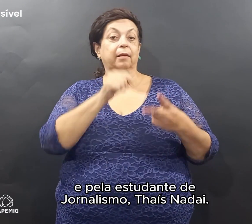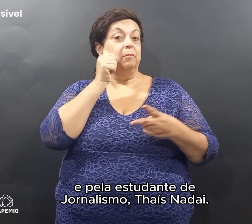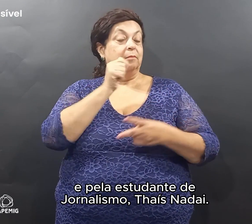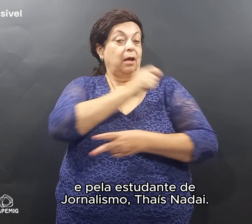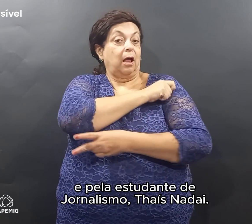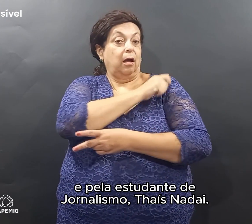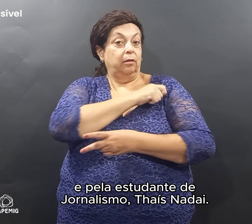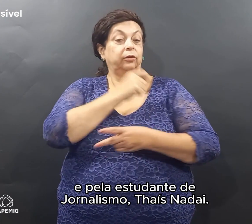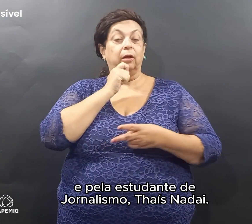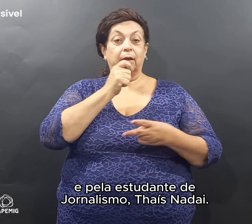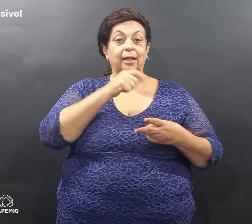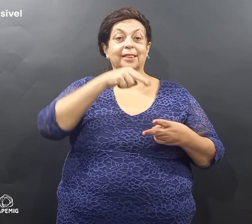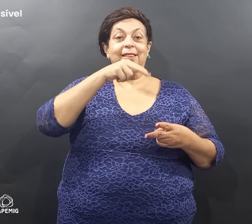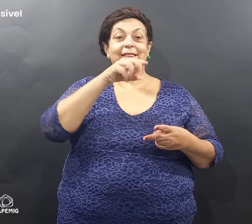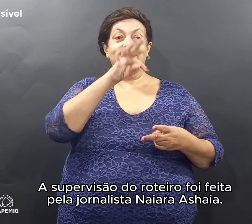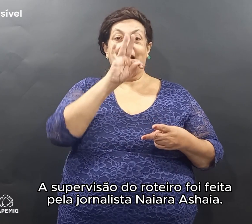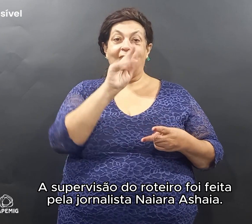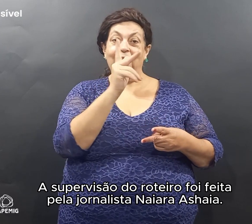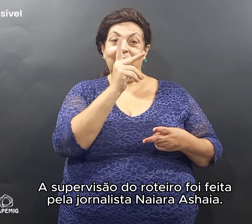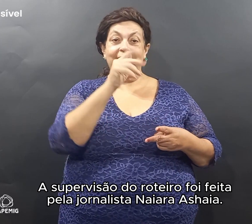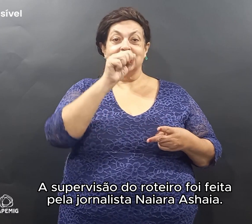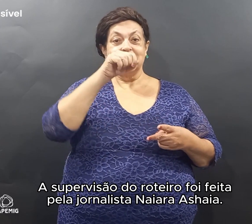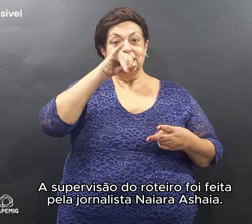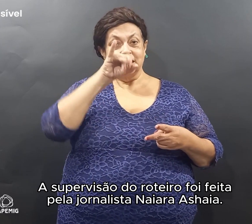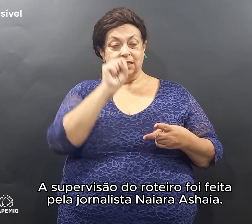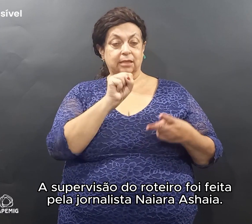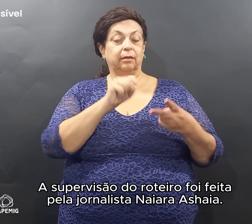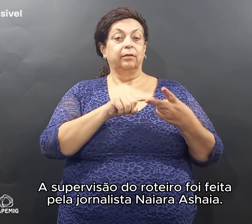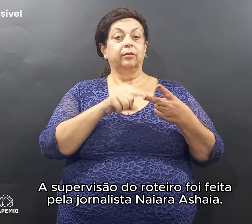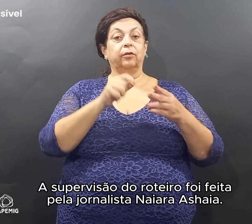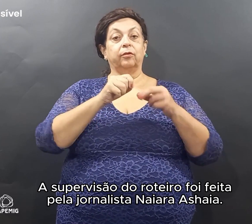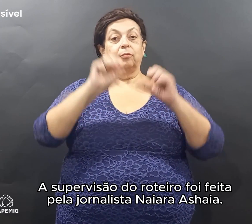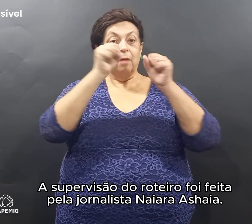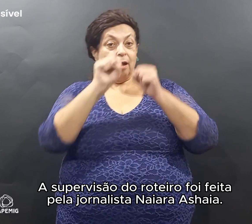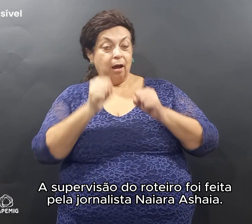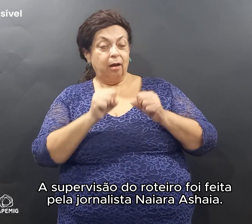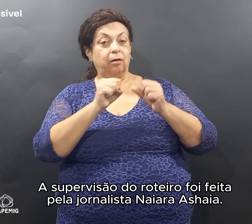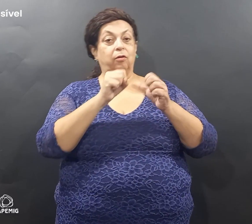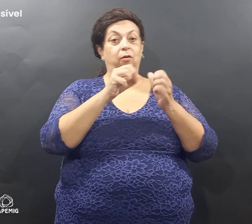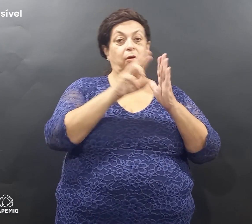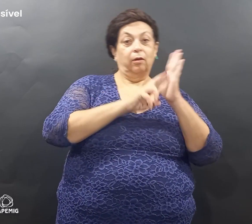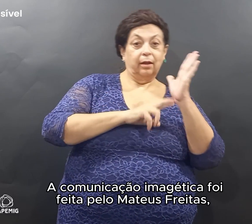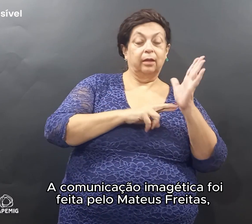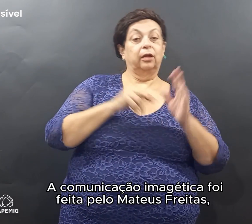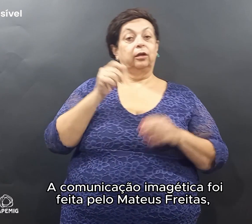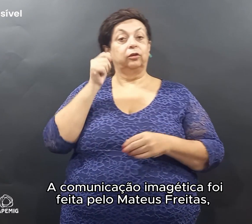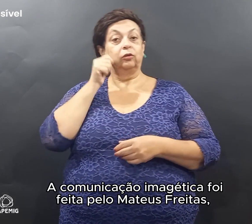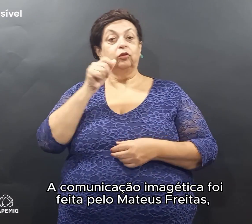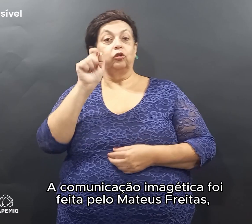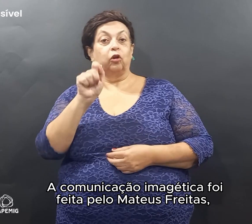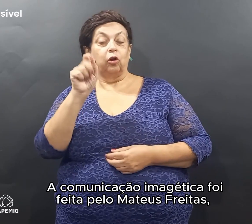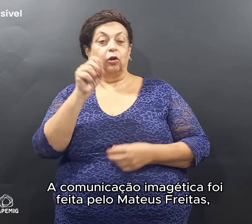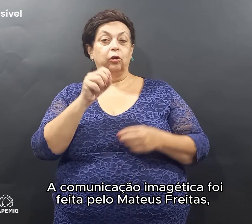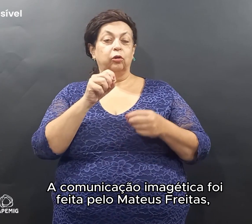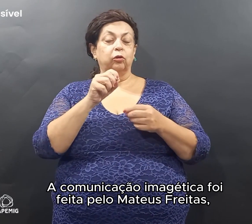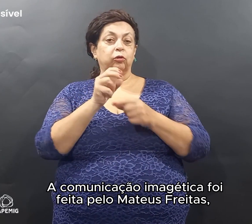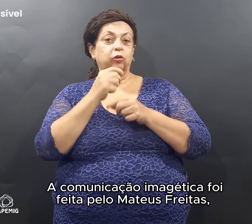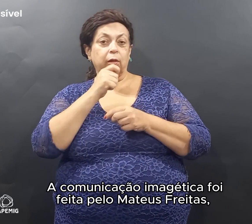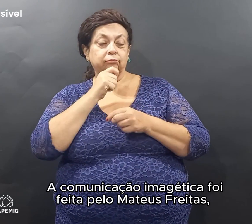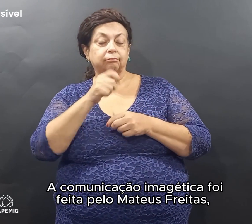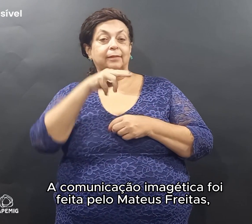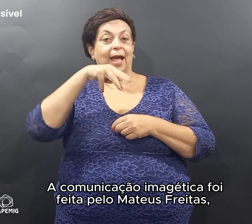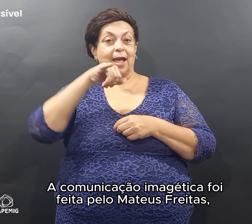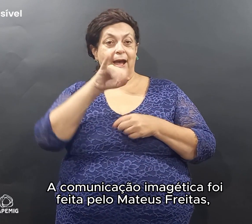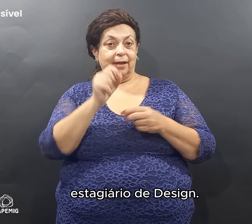de jornalismo Thaís Nadai. A supervisão do roteiro foi feita pela jornalista Nayara Chaya. A comunicação imagética foi feita